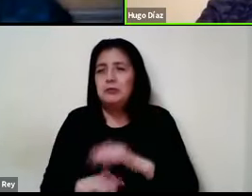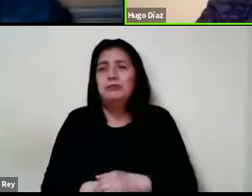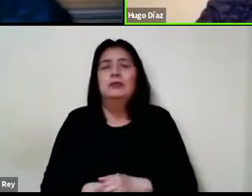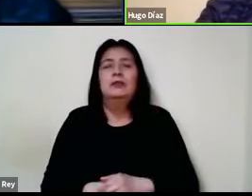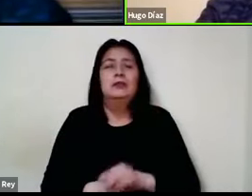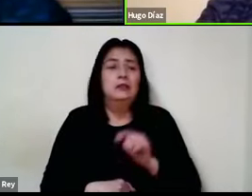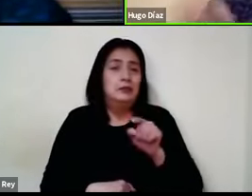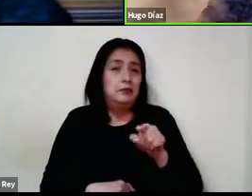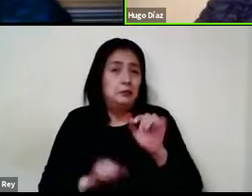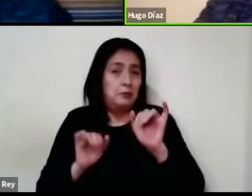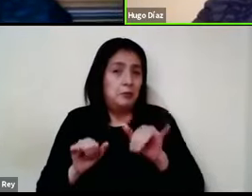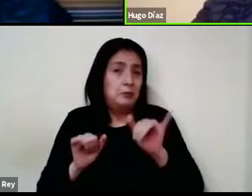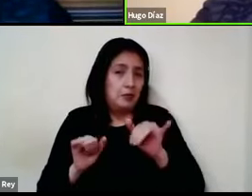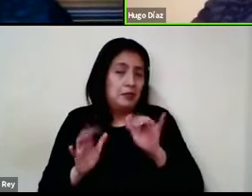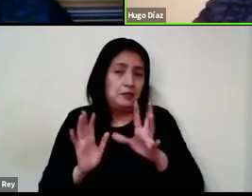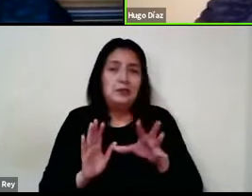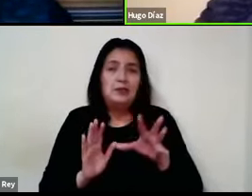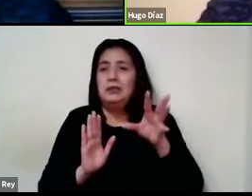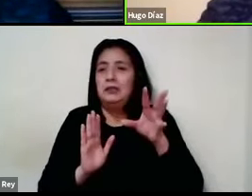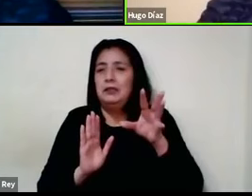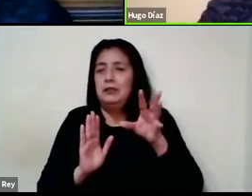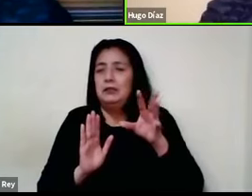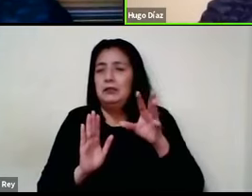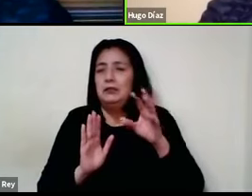Esto va a quedar grabado, va a estar